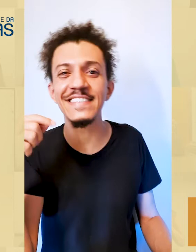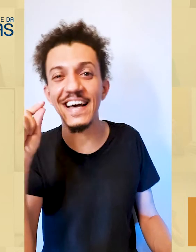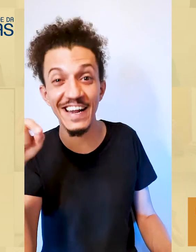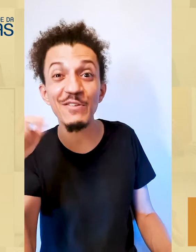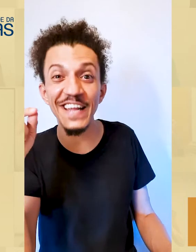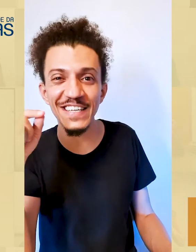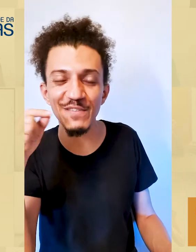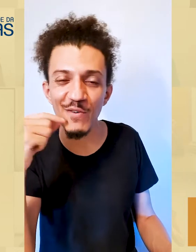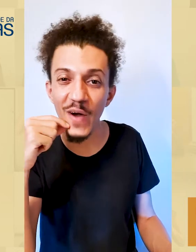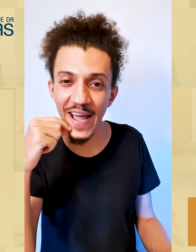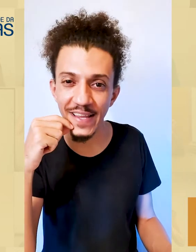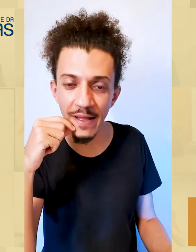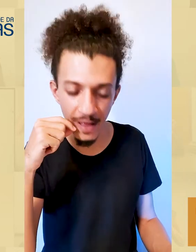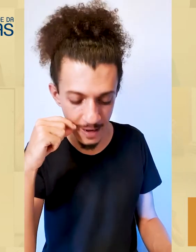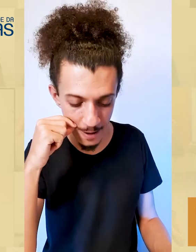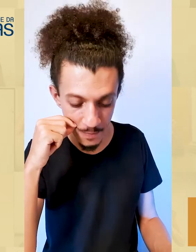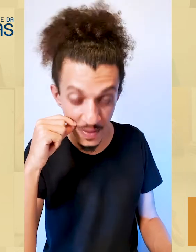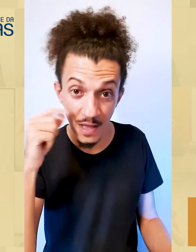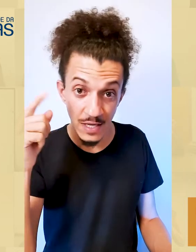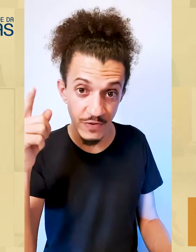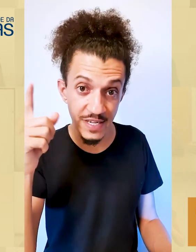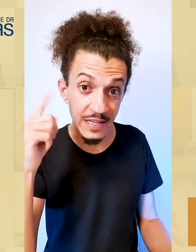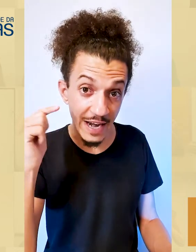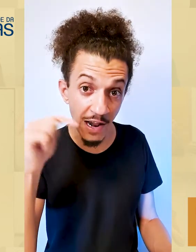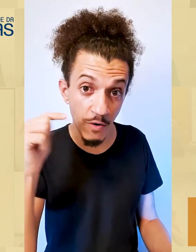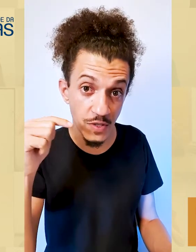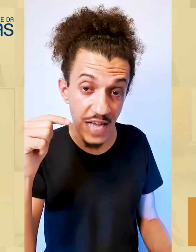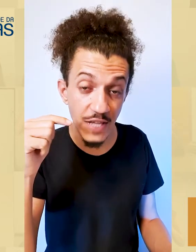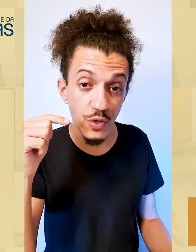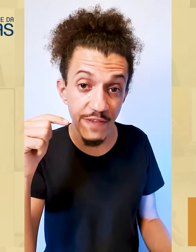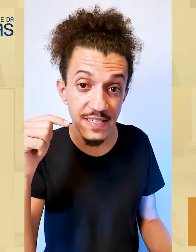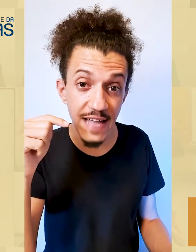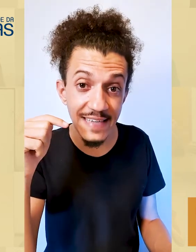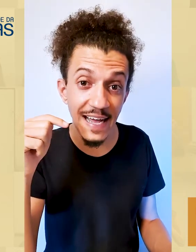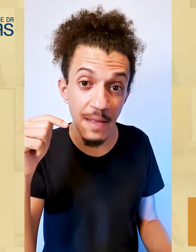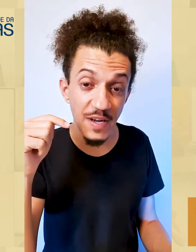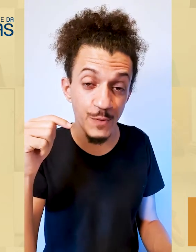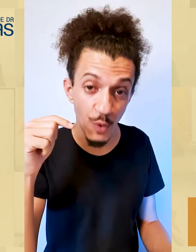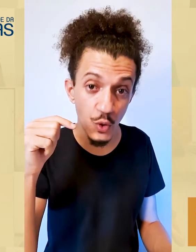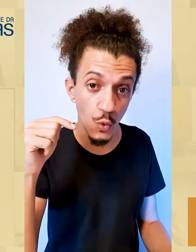escrita de sinais, era a alternativa correta lá. Se você entrar lá no nosso site,